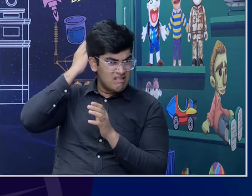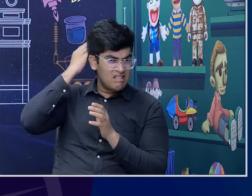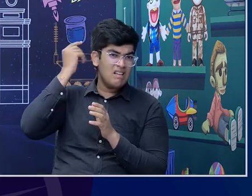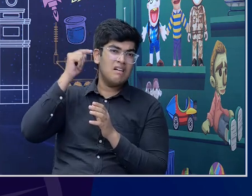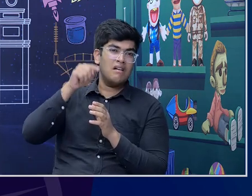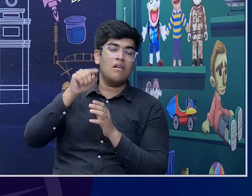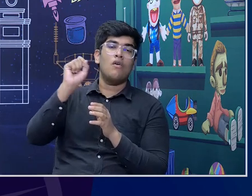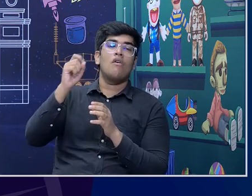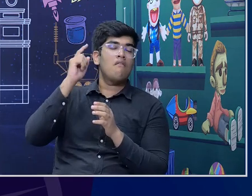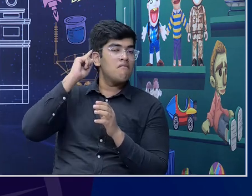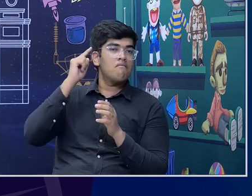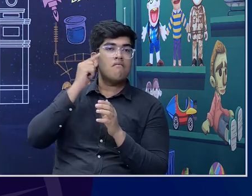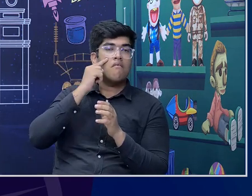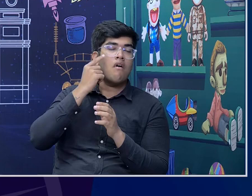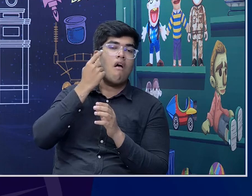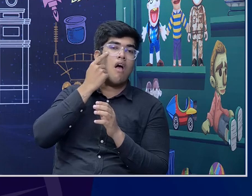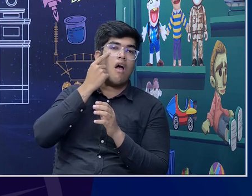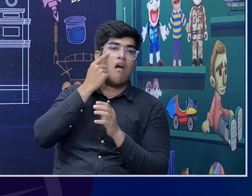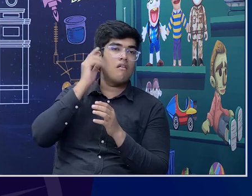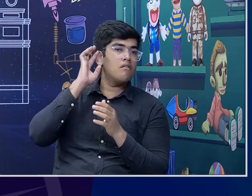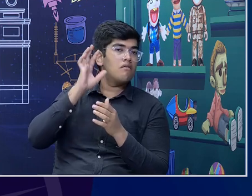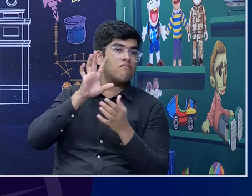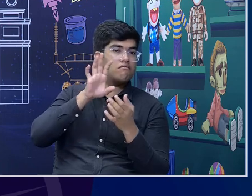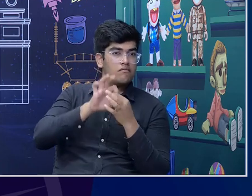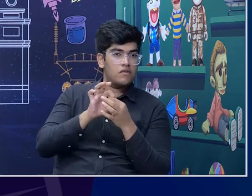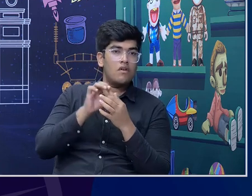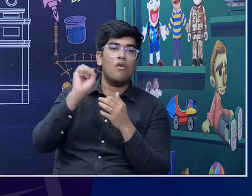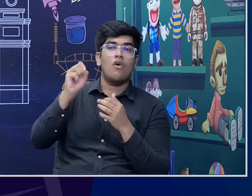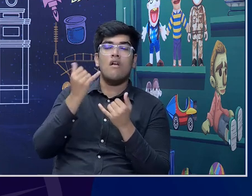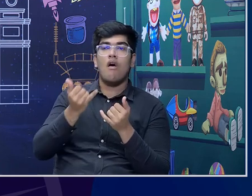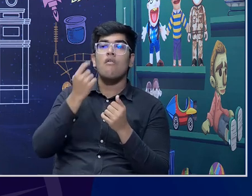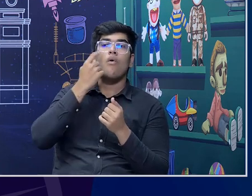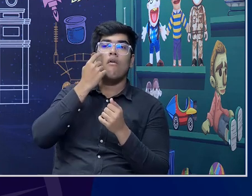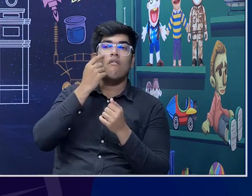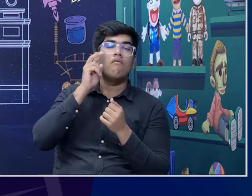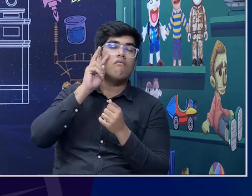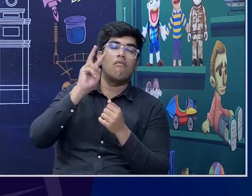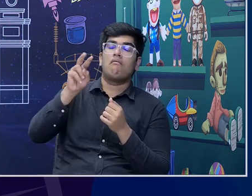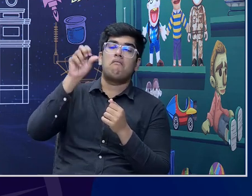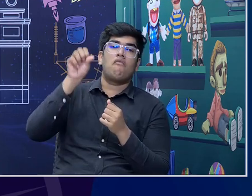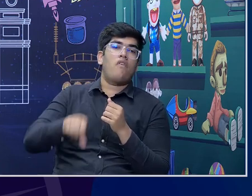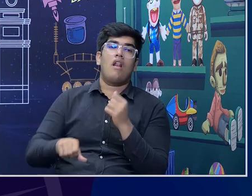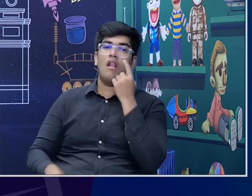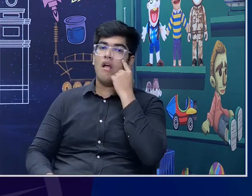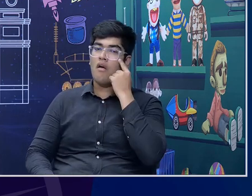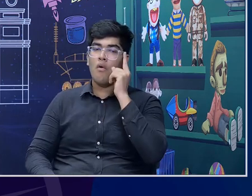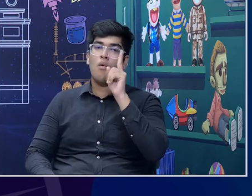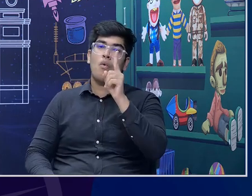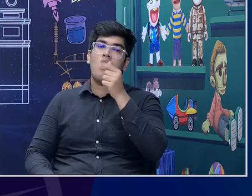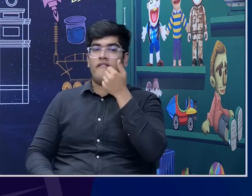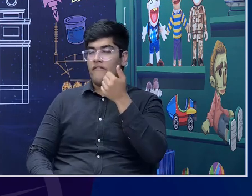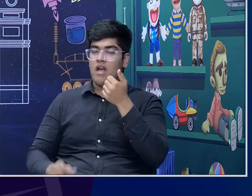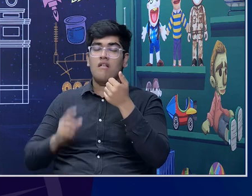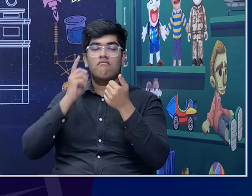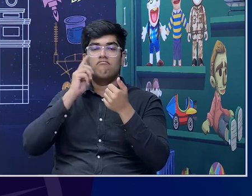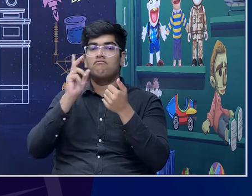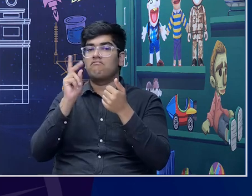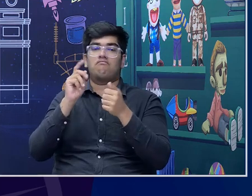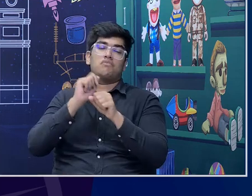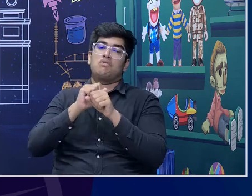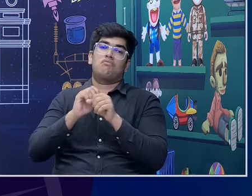एक आख पर भी लगी, और इस चक्र में, उनकी एक आख से उनको दिखन बंध हो गया, लेकिन आपने देखा बचों तब से